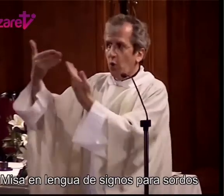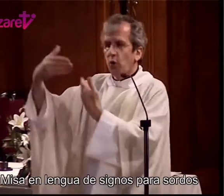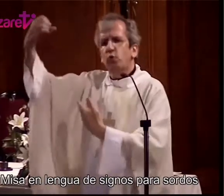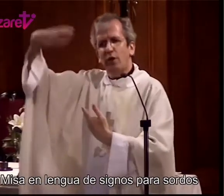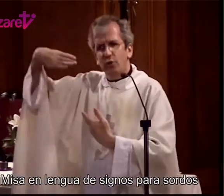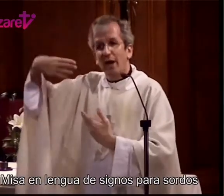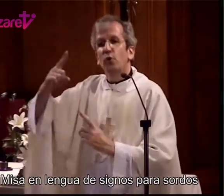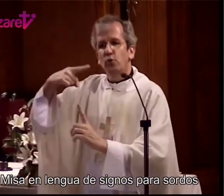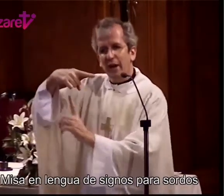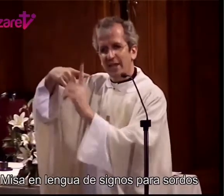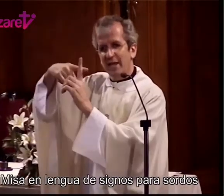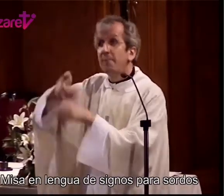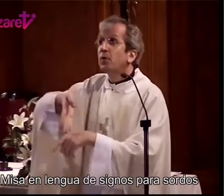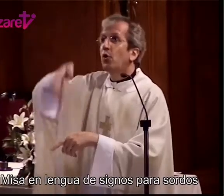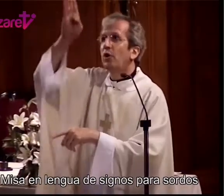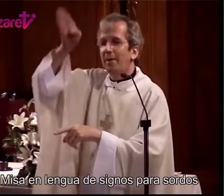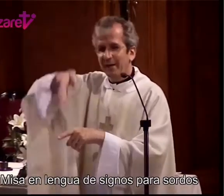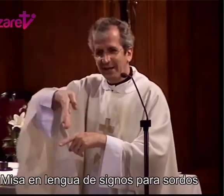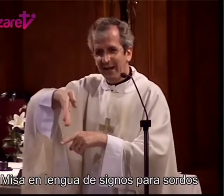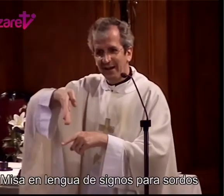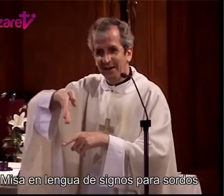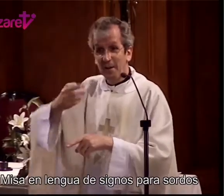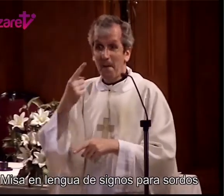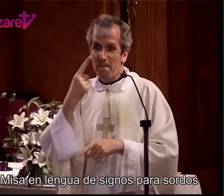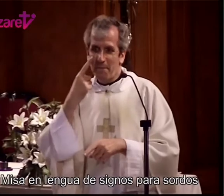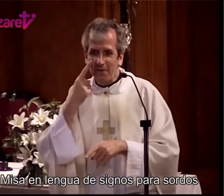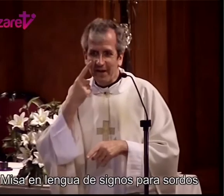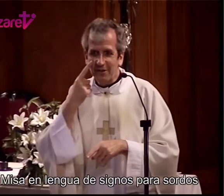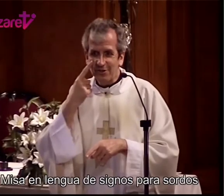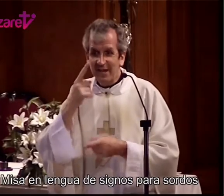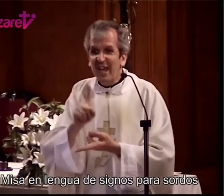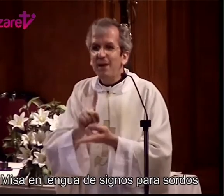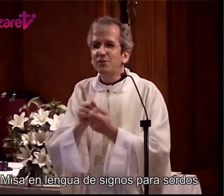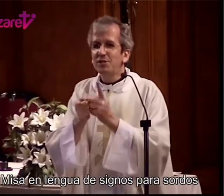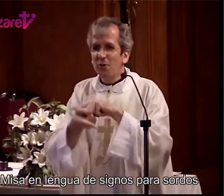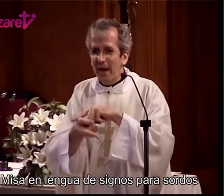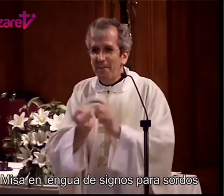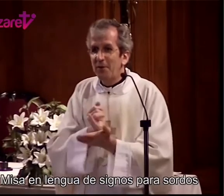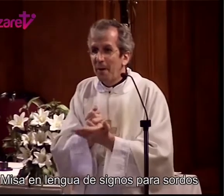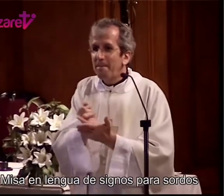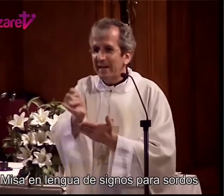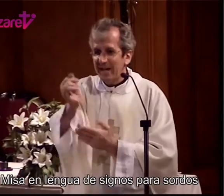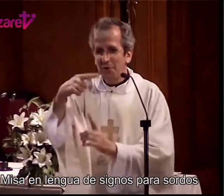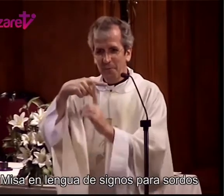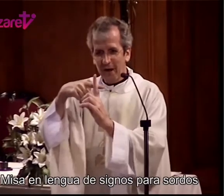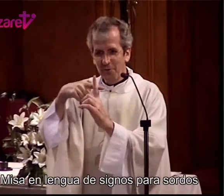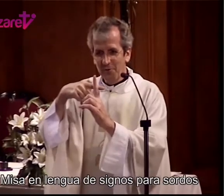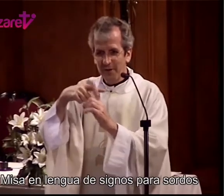tu ayuda, con tu gracia, con la vertical. Pero fijaros, hemos hecho un cambio pasando por la cruz.